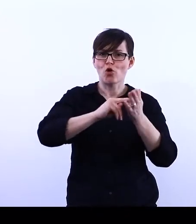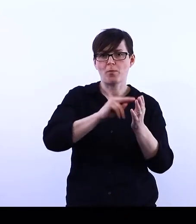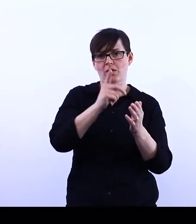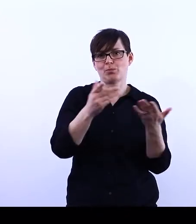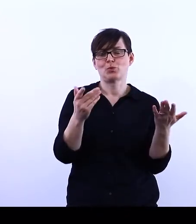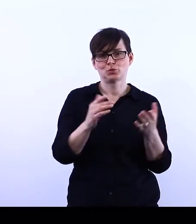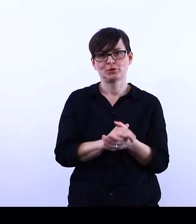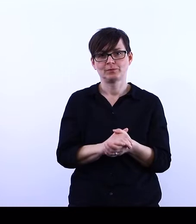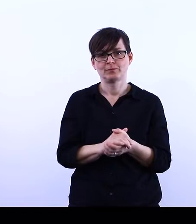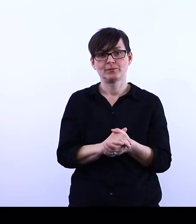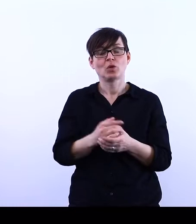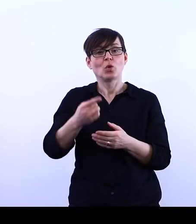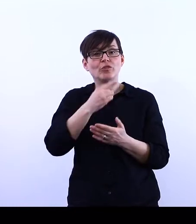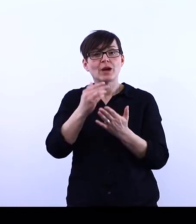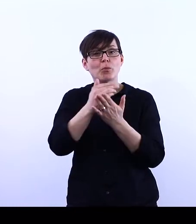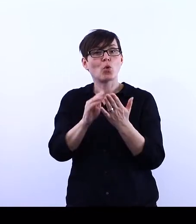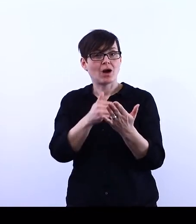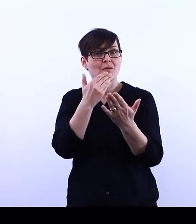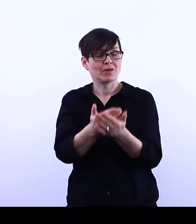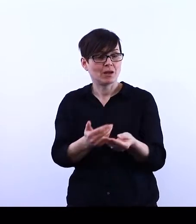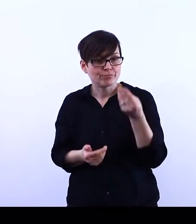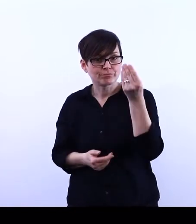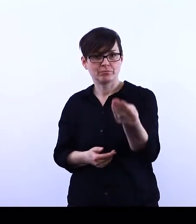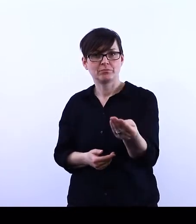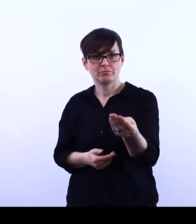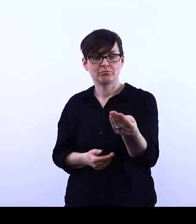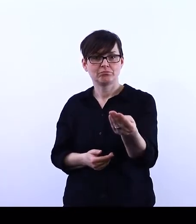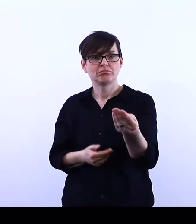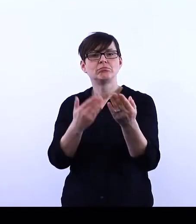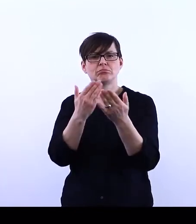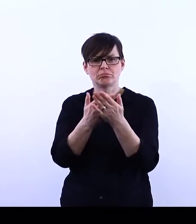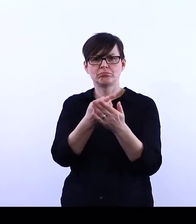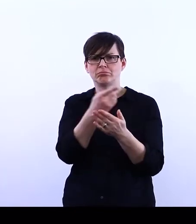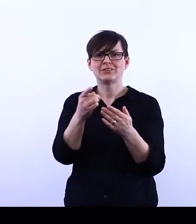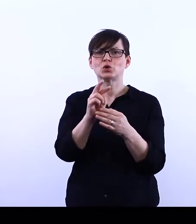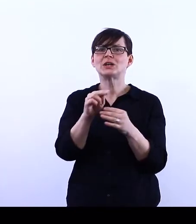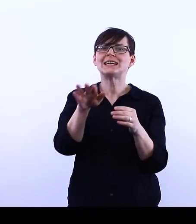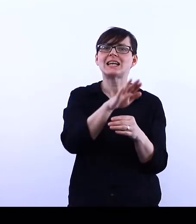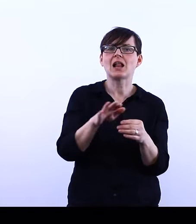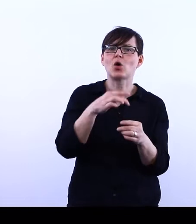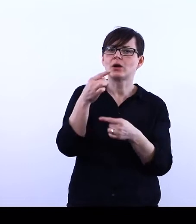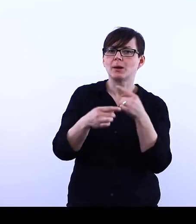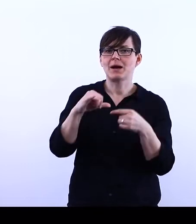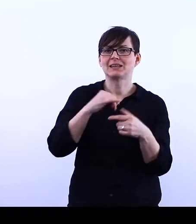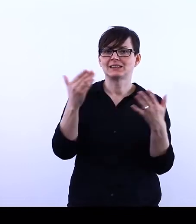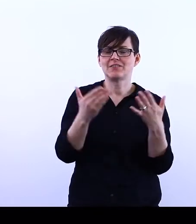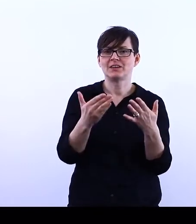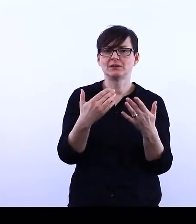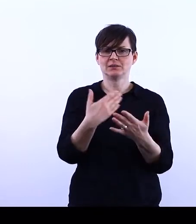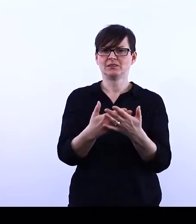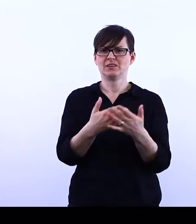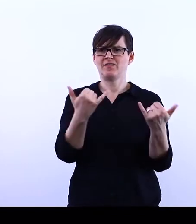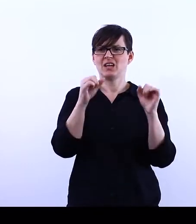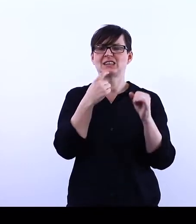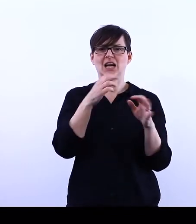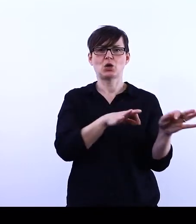bei solchen digitalen oder im digitalen Raum immer interessant ist, ist auch die Frage der Übertragbarkeit. heißt, Dinge,